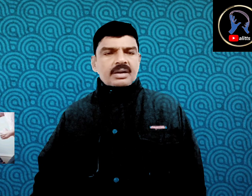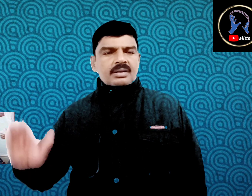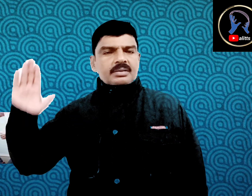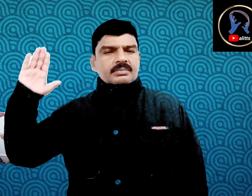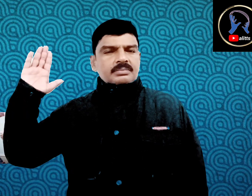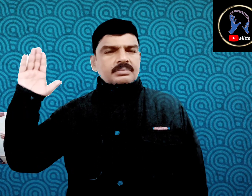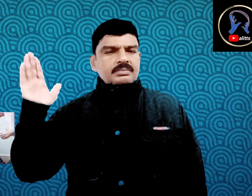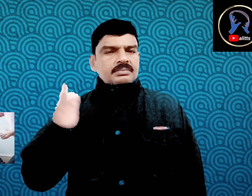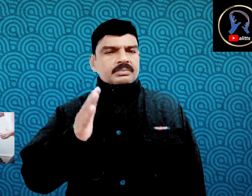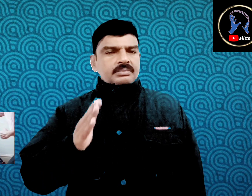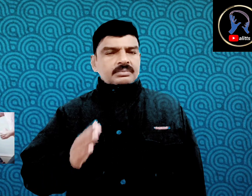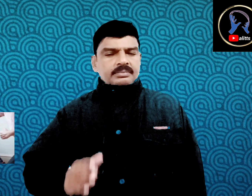मारना